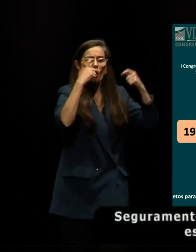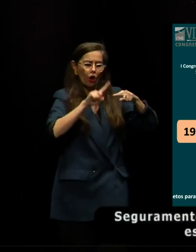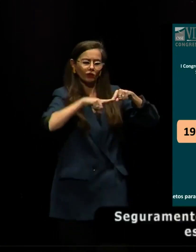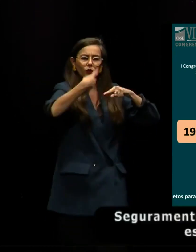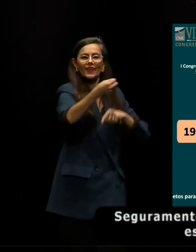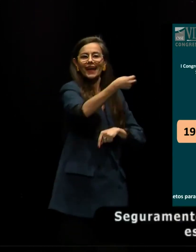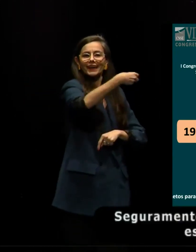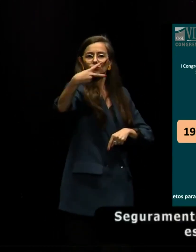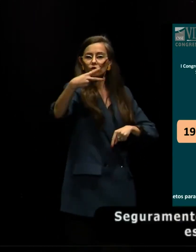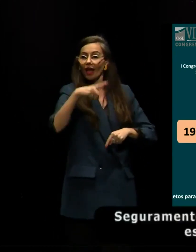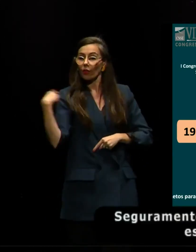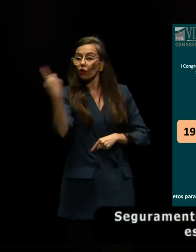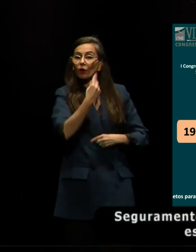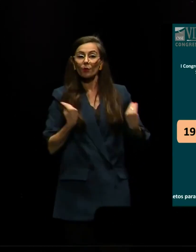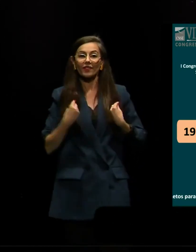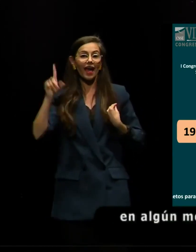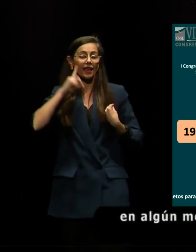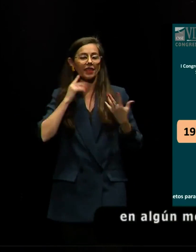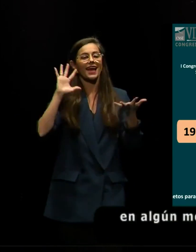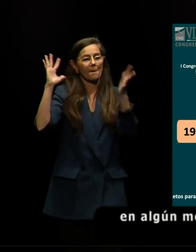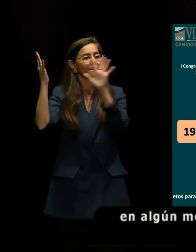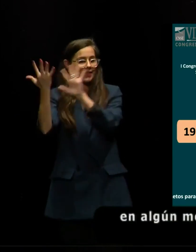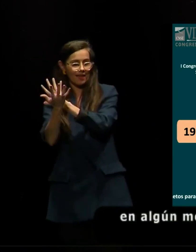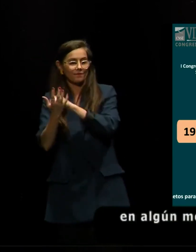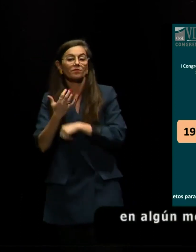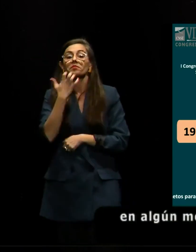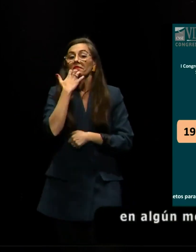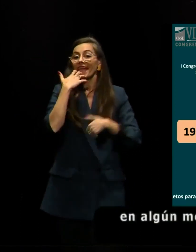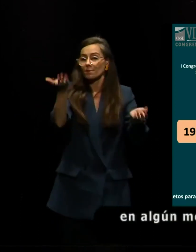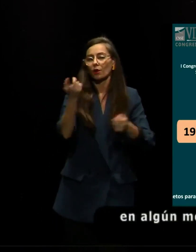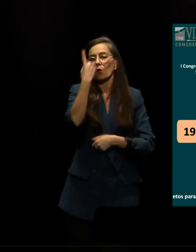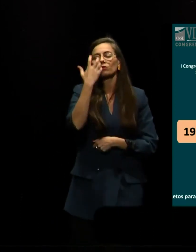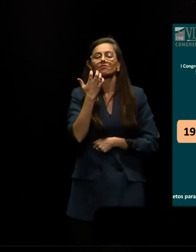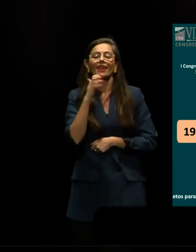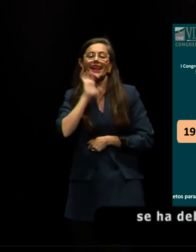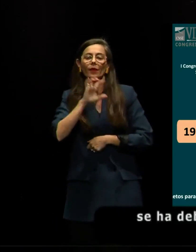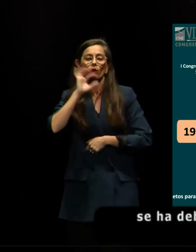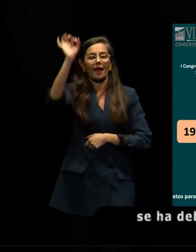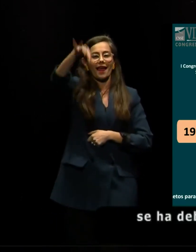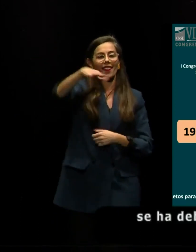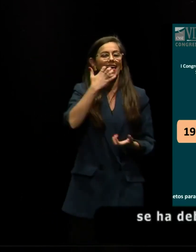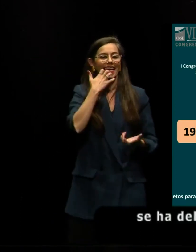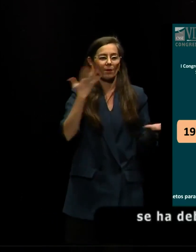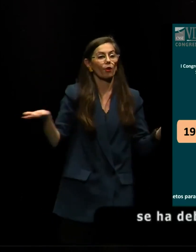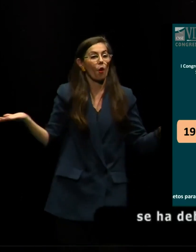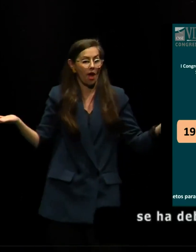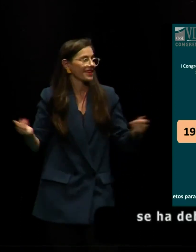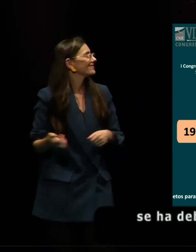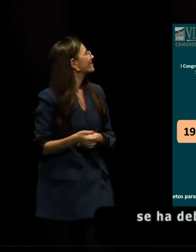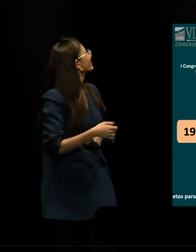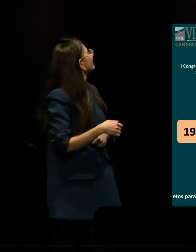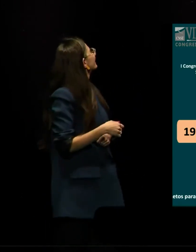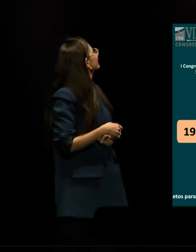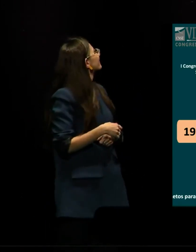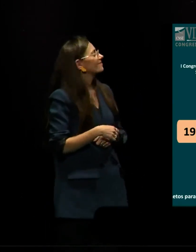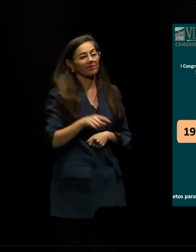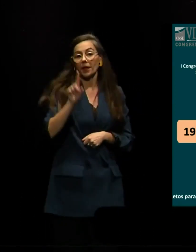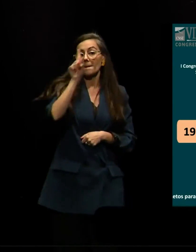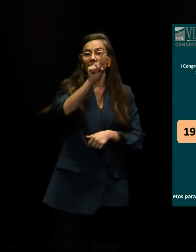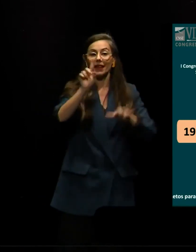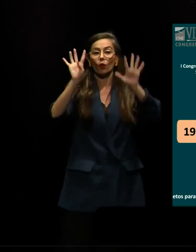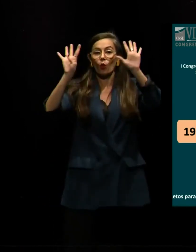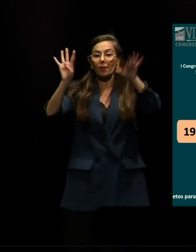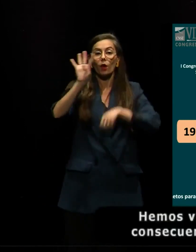asunto. Y hemos visto una serie de consecuencias y resultados que ha cambiado la vida de las personas sordas, como muestra un